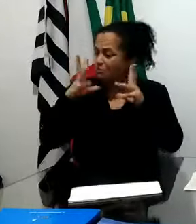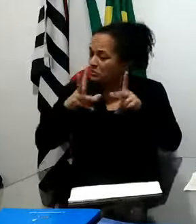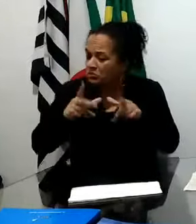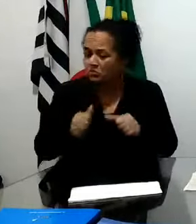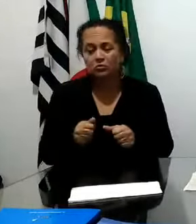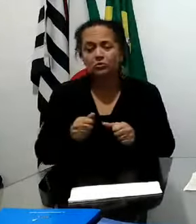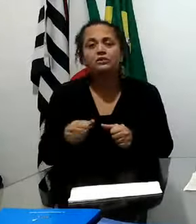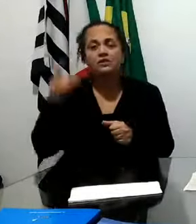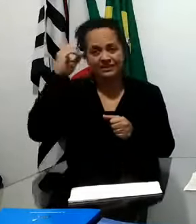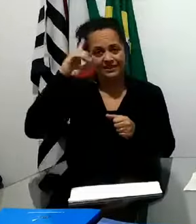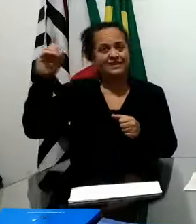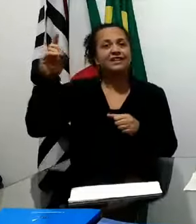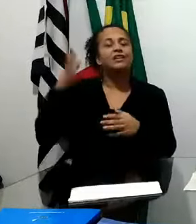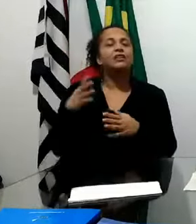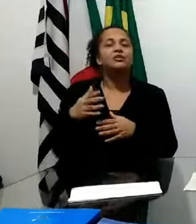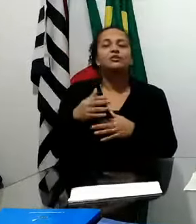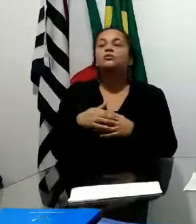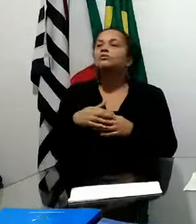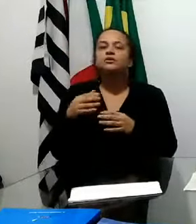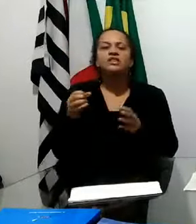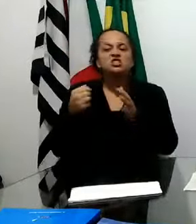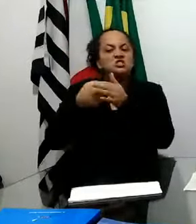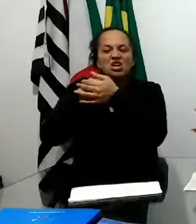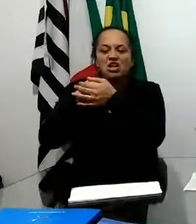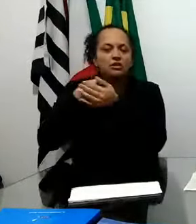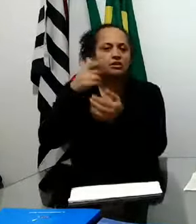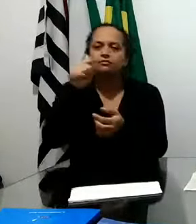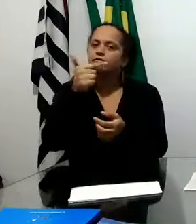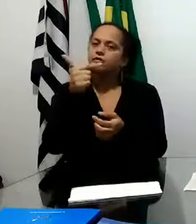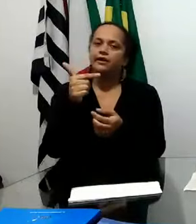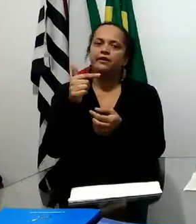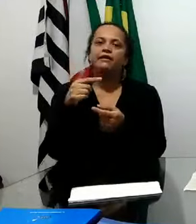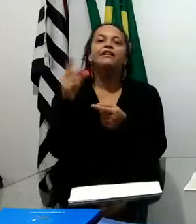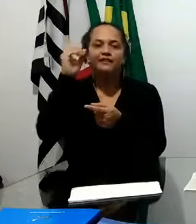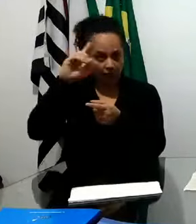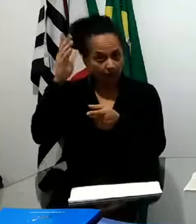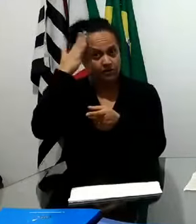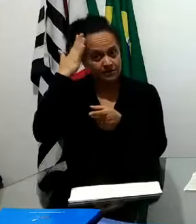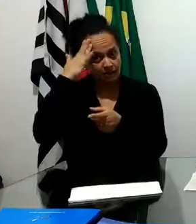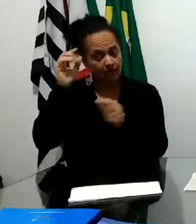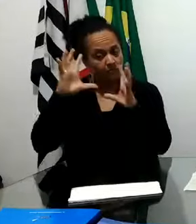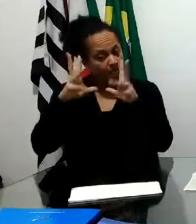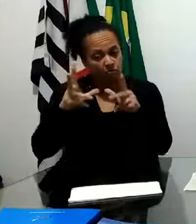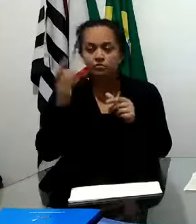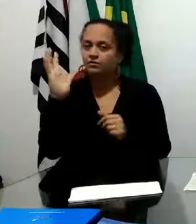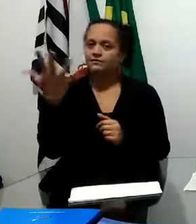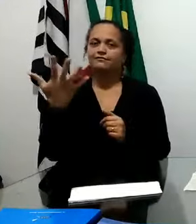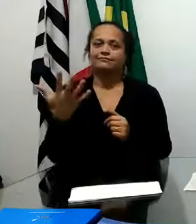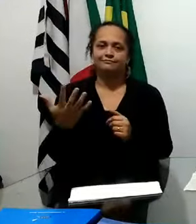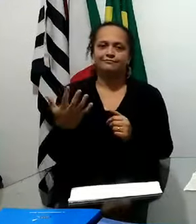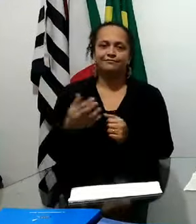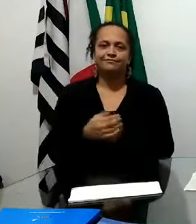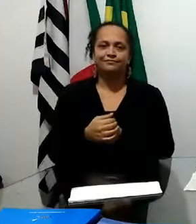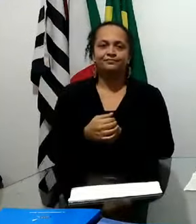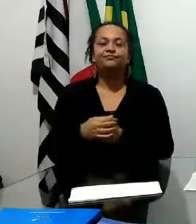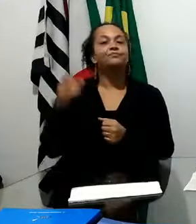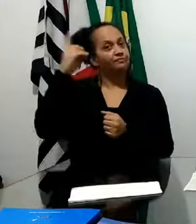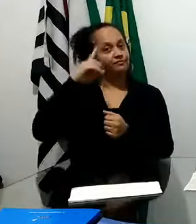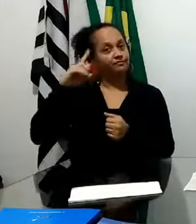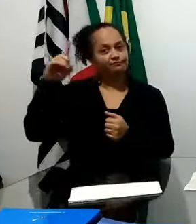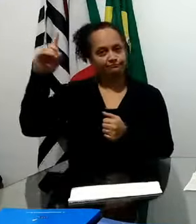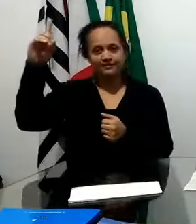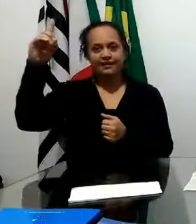tudo, não tem nada oculto, não tem nada que venha pegar Deus de surpresa. Então, Deus,